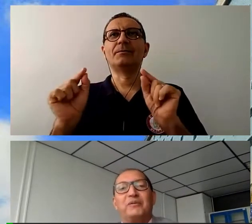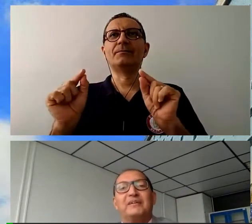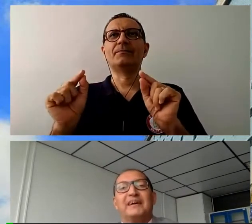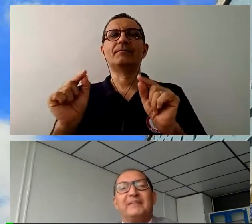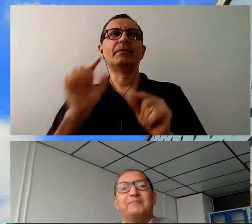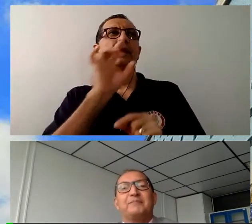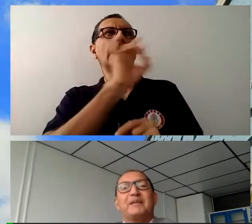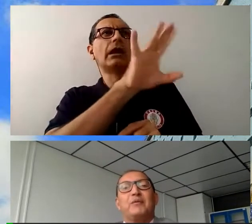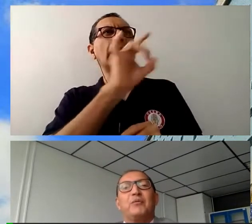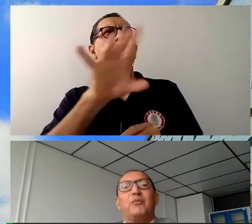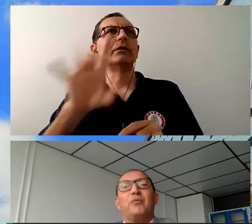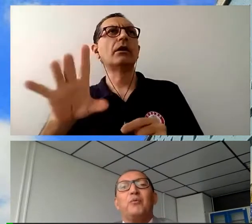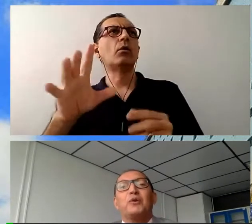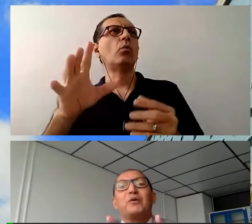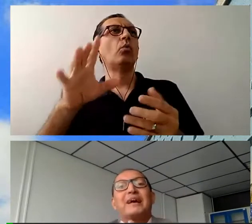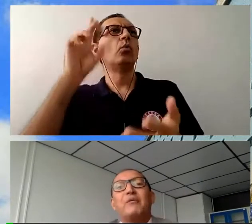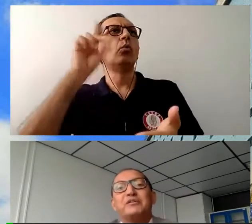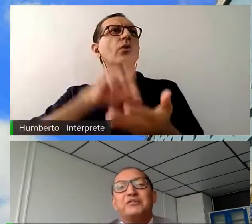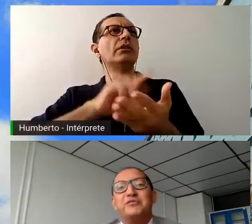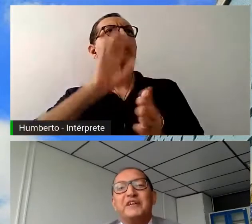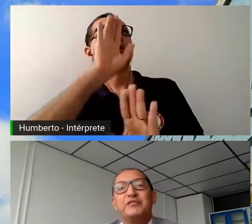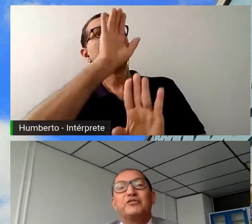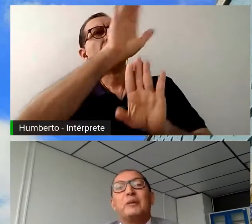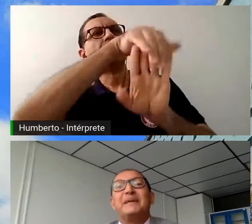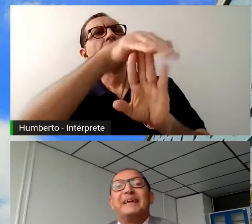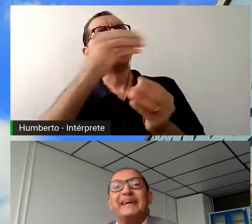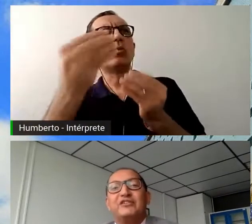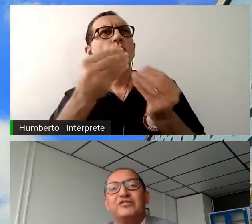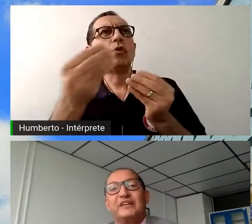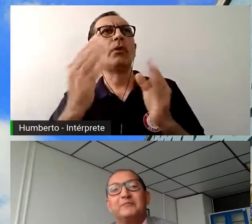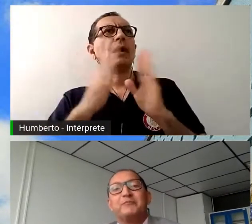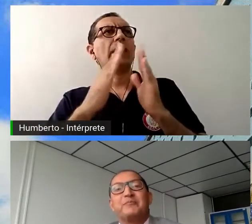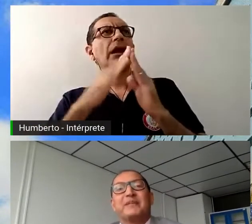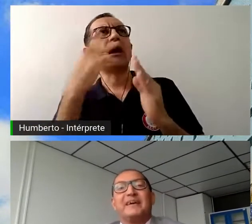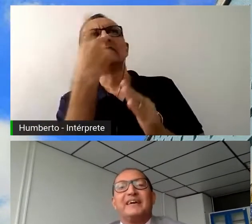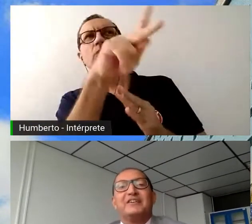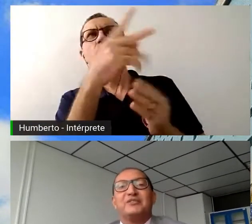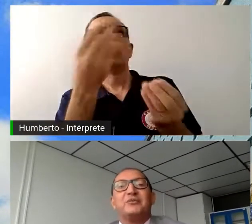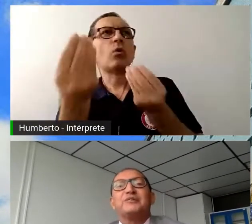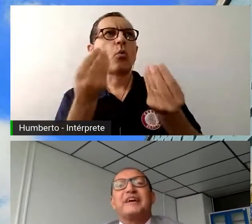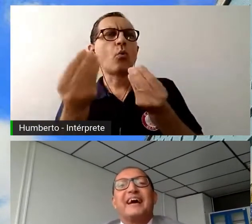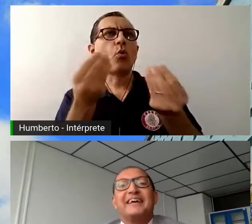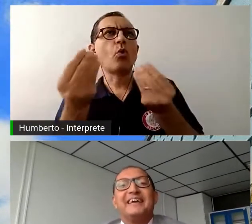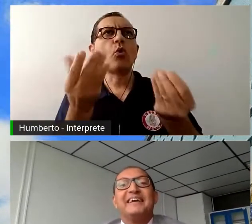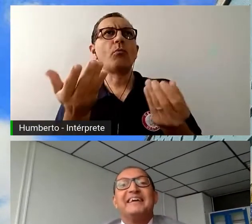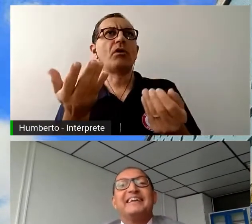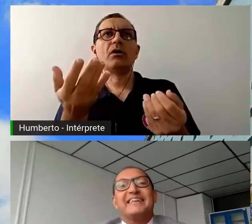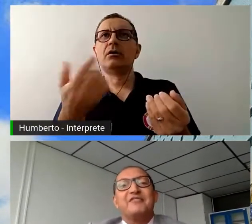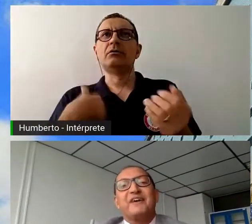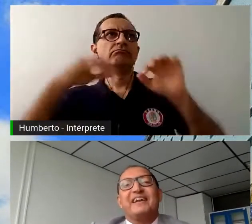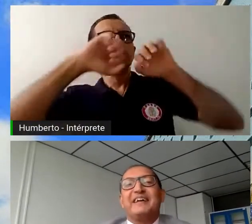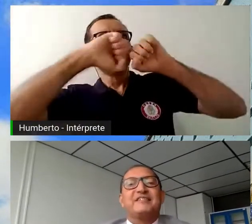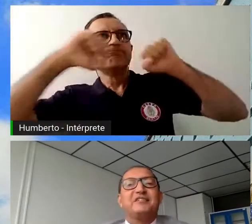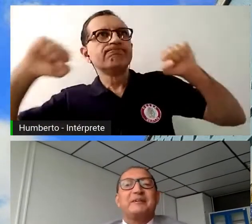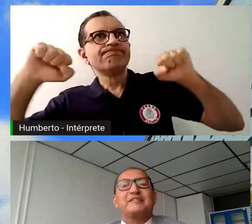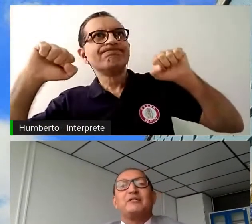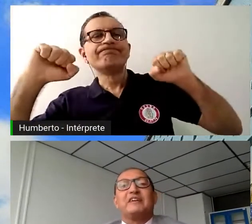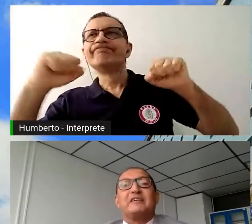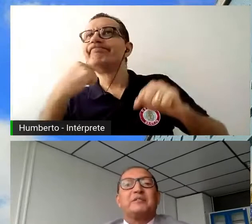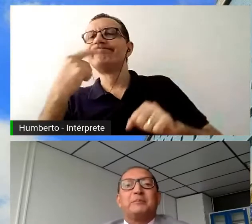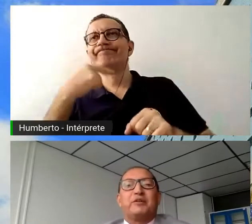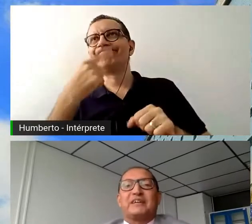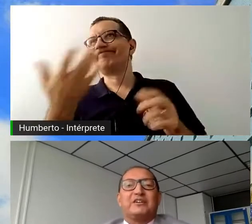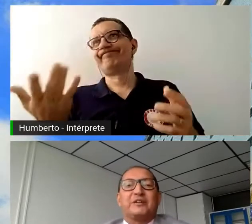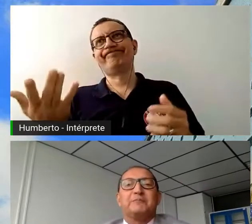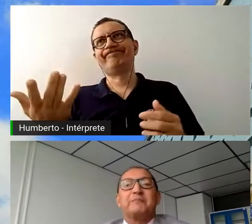um, né? O local onde vive, o seu ambiente, né? A gente não consegue interferir nessa dimensão